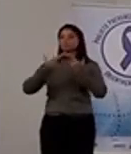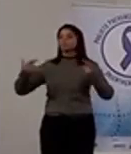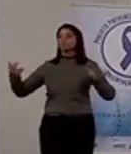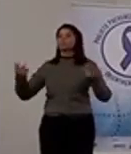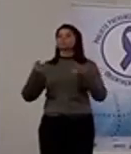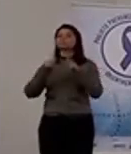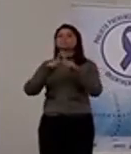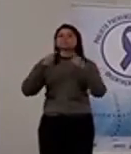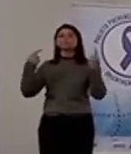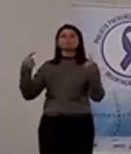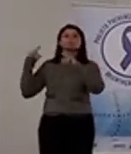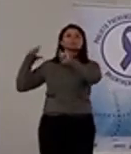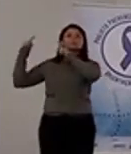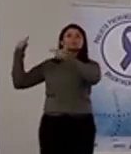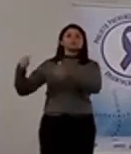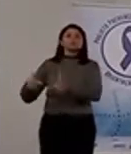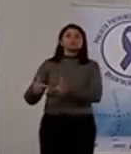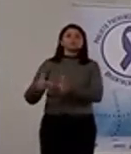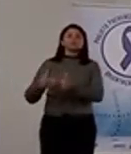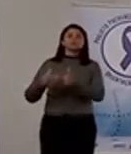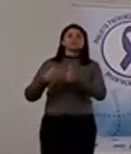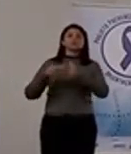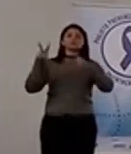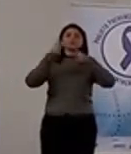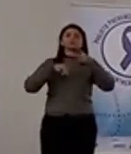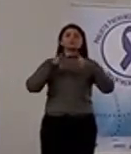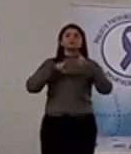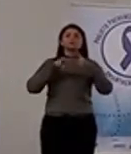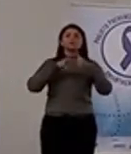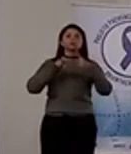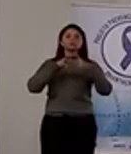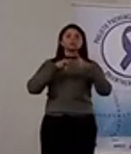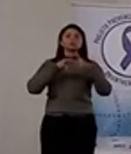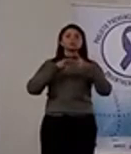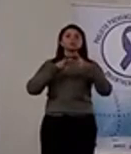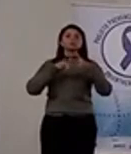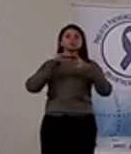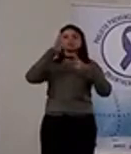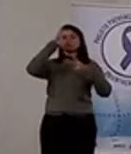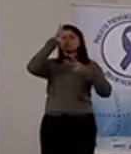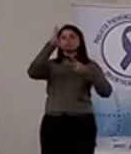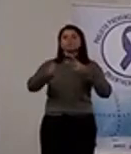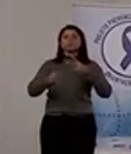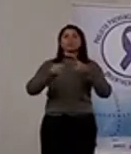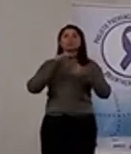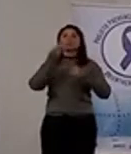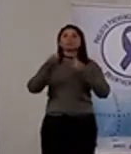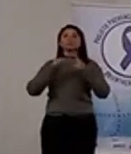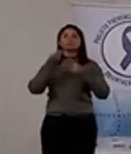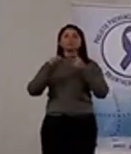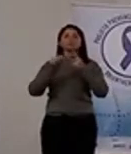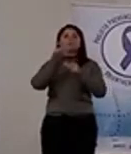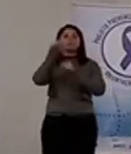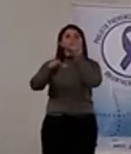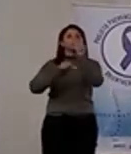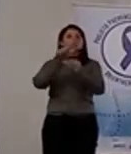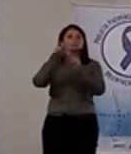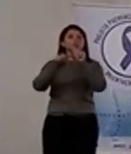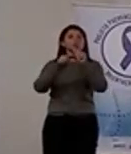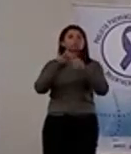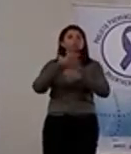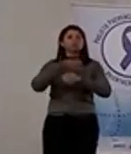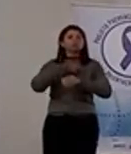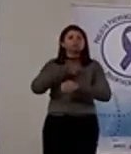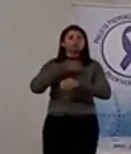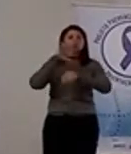quê? Variabilidade, expressividade. E isso modifica a forma como você tem a doença. Então,